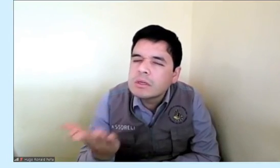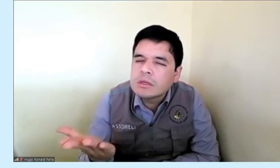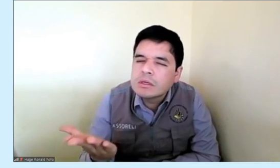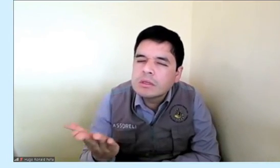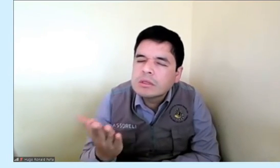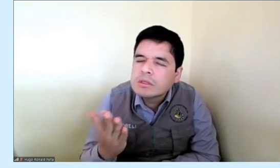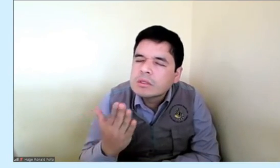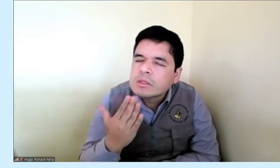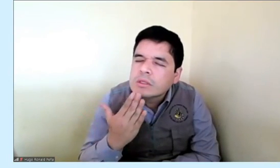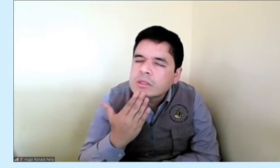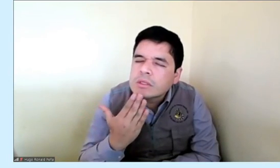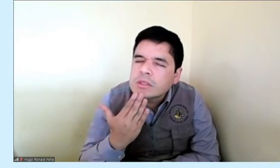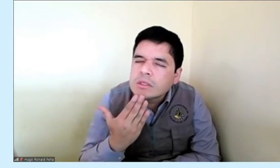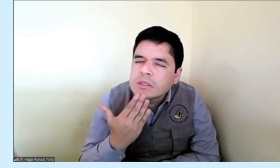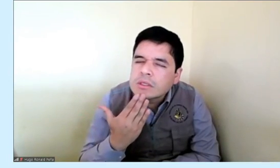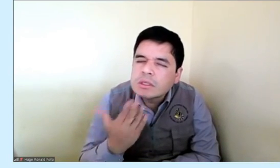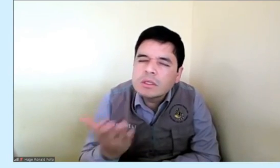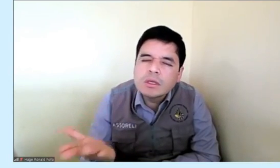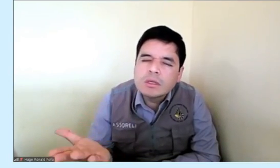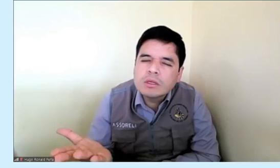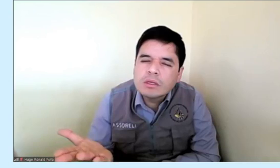y acercamos todos los dedos. ¿Quién?